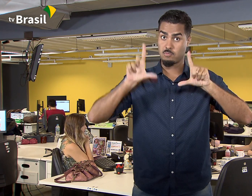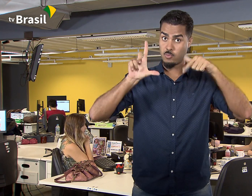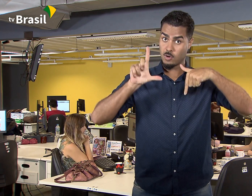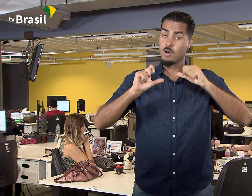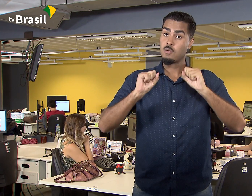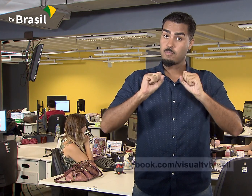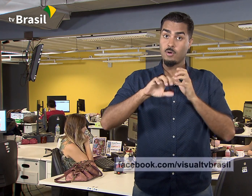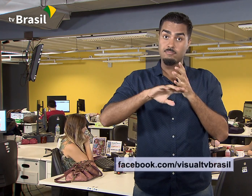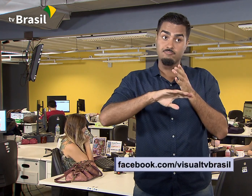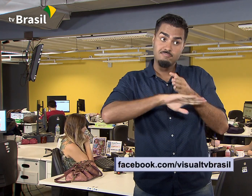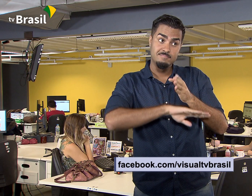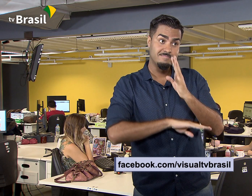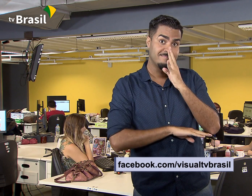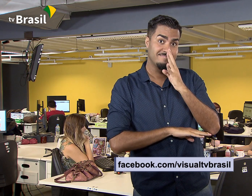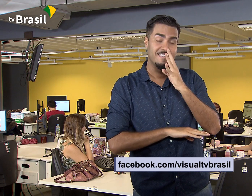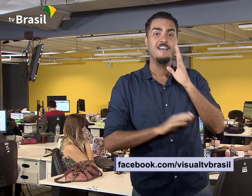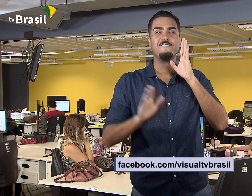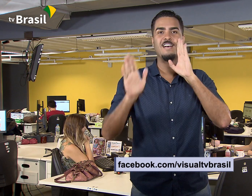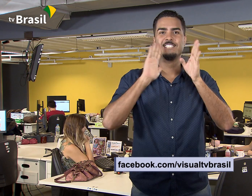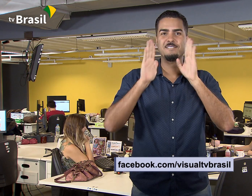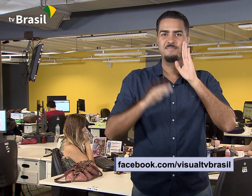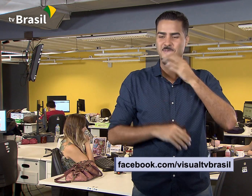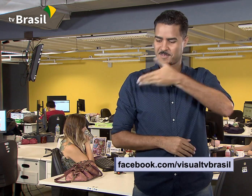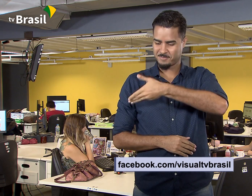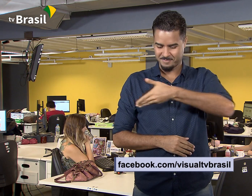programa você também pode acompanhar pelo